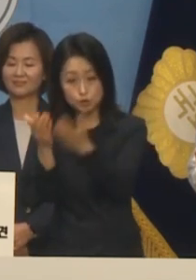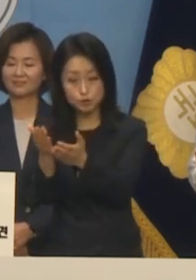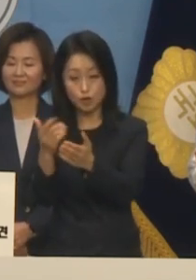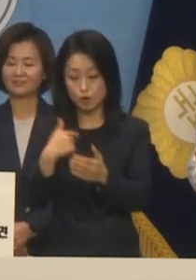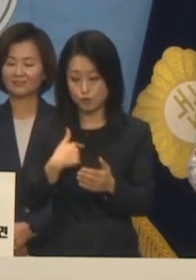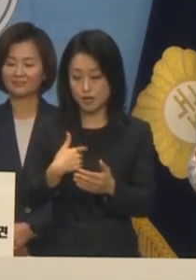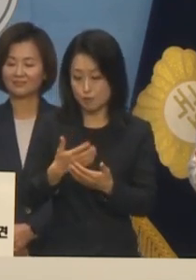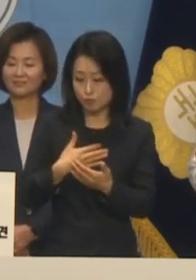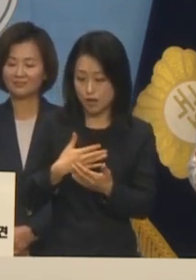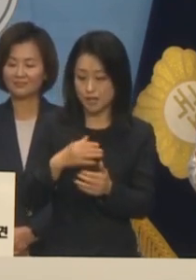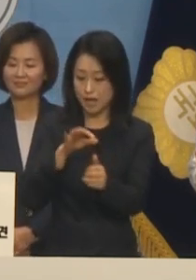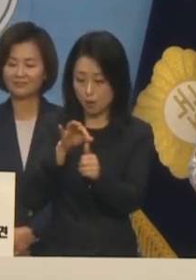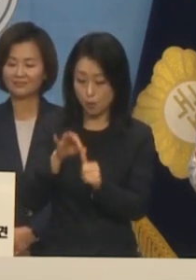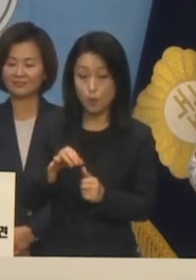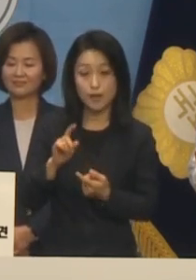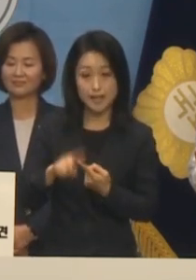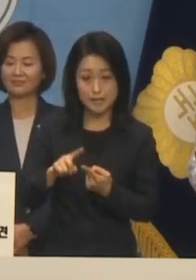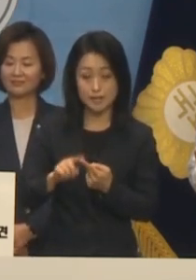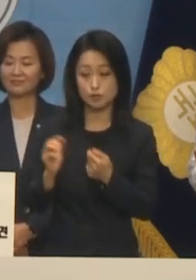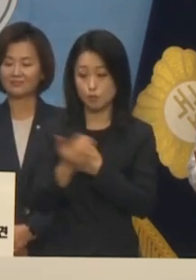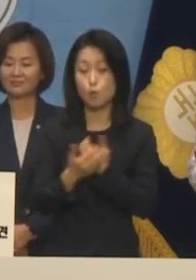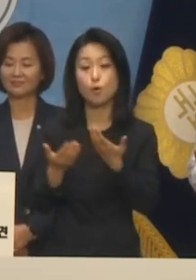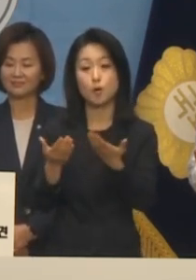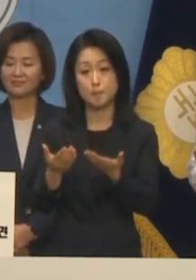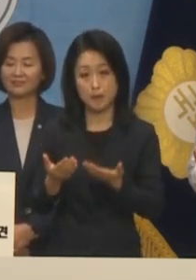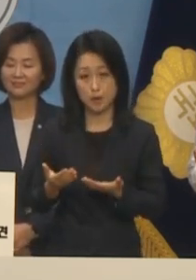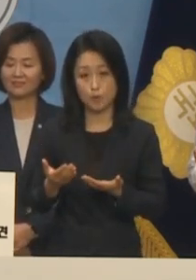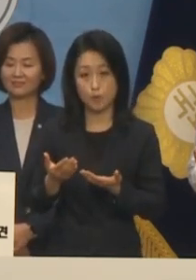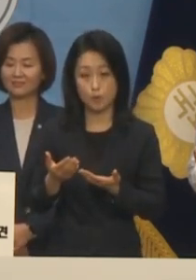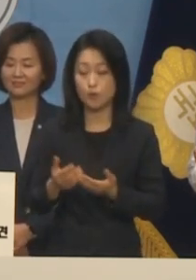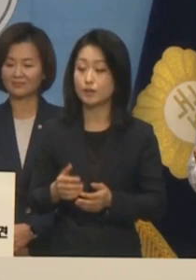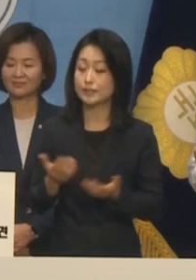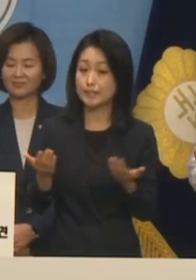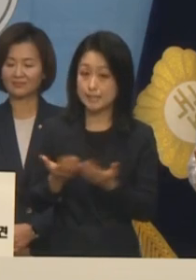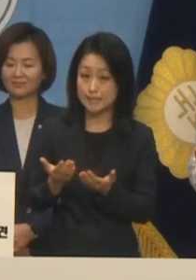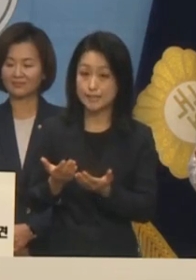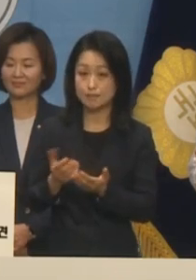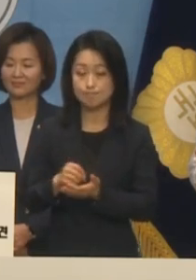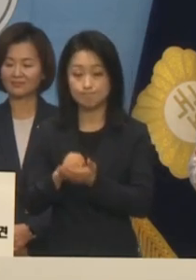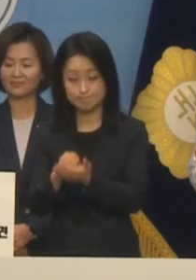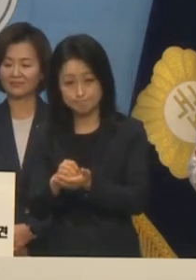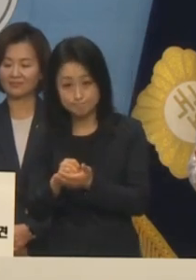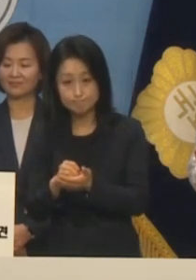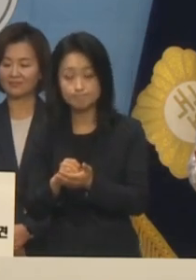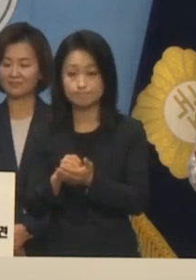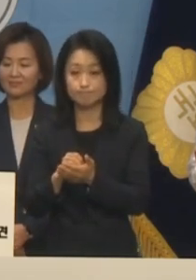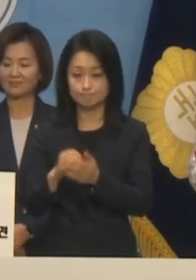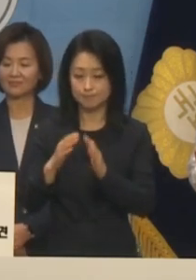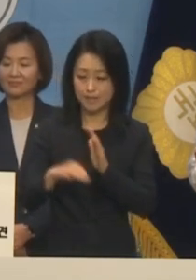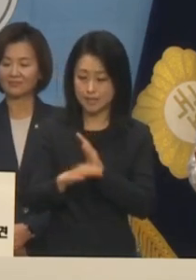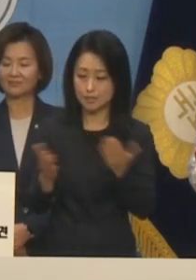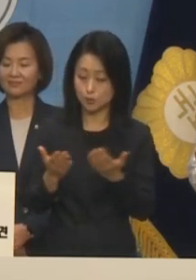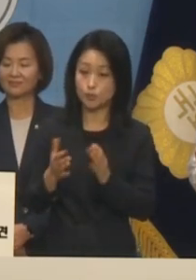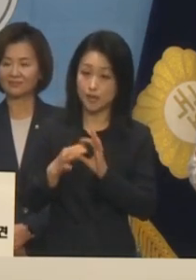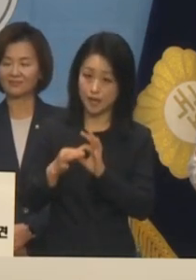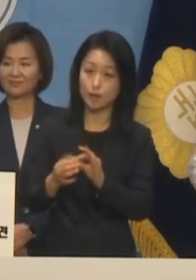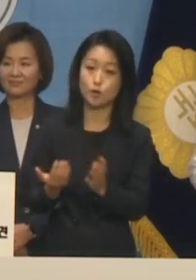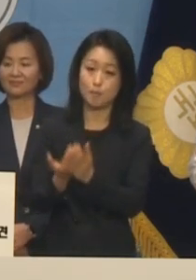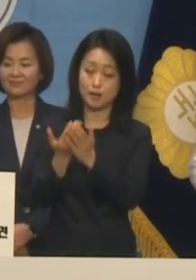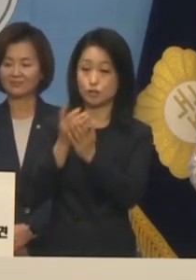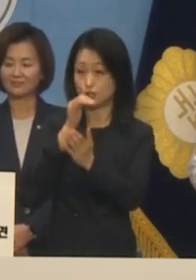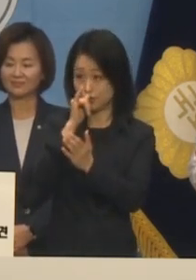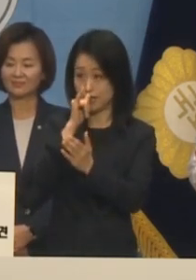불안정 노동시장에 법을 지키며 고용을 하고 사업을 해도 지속 가능하게 발전할 수 있다는 시그널을